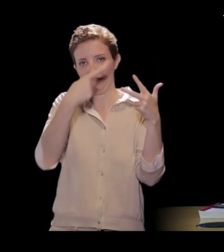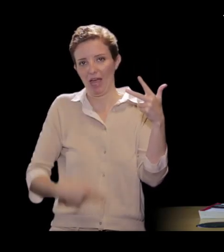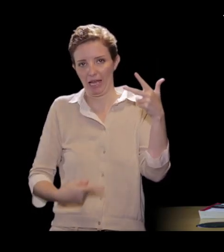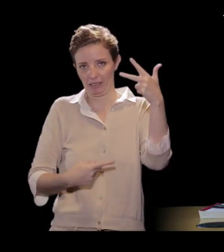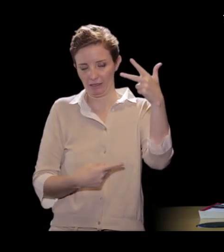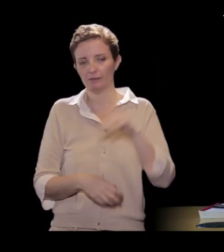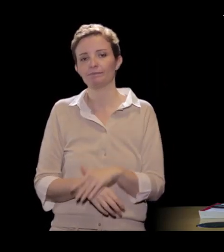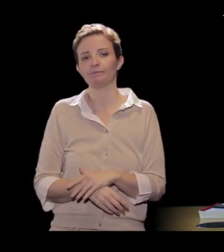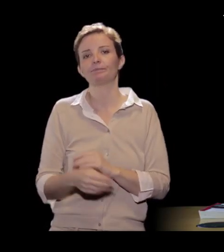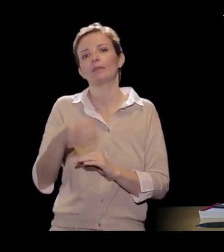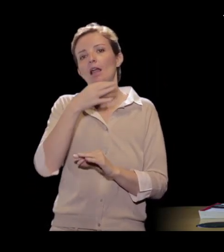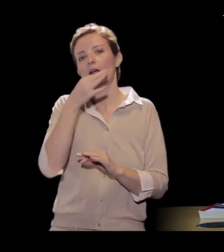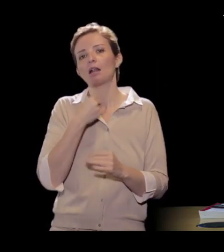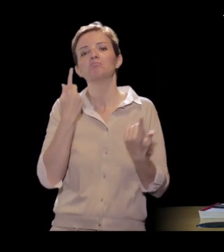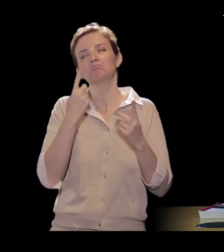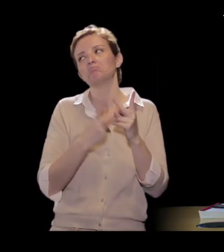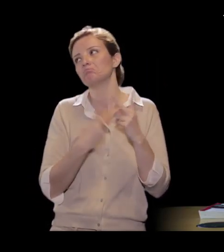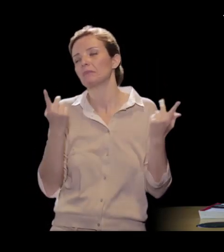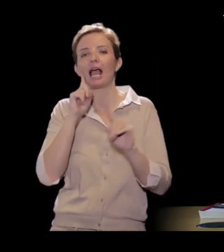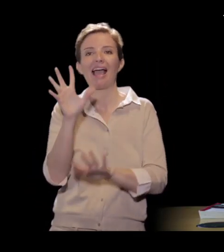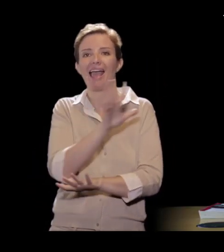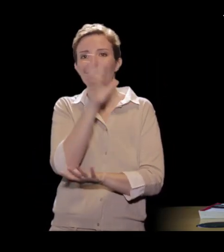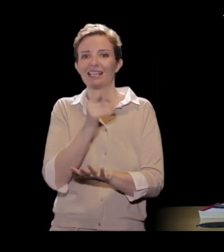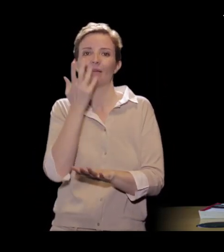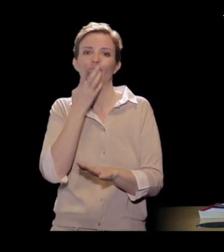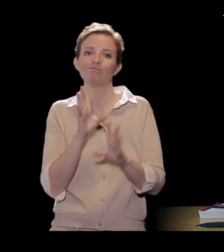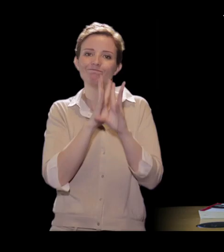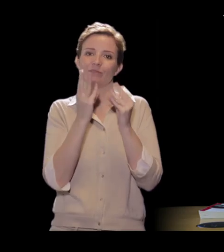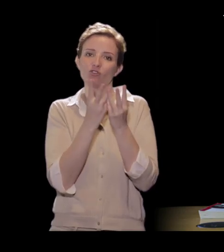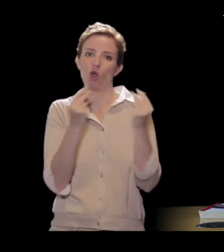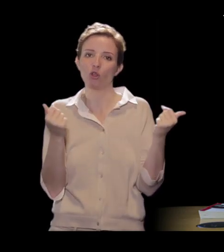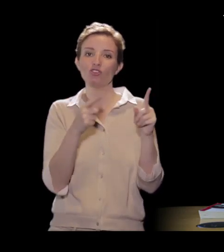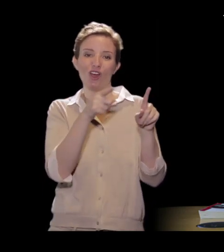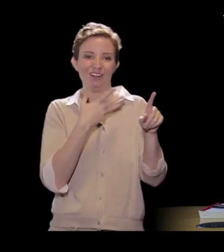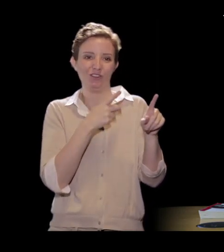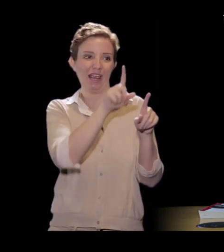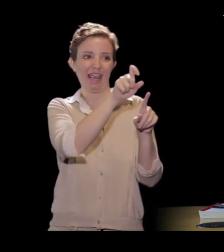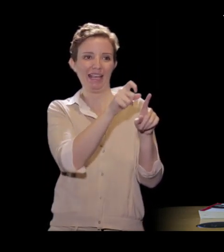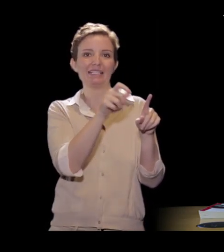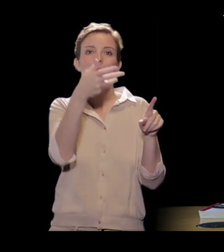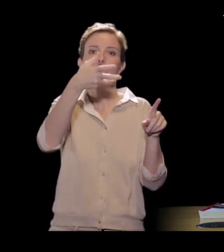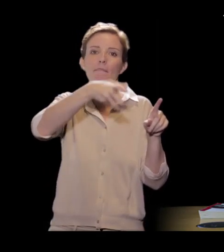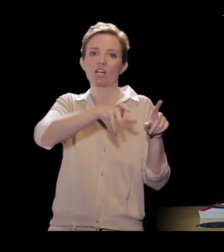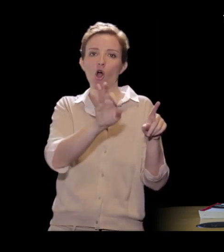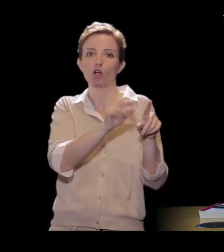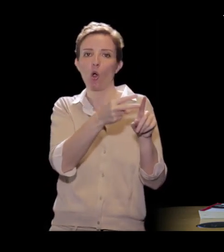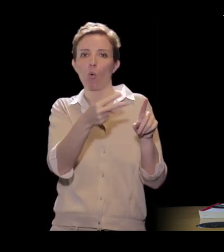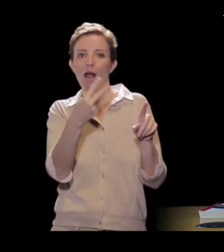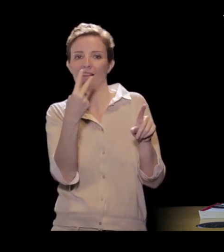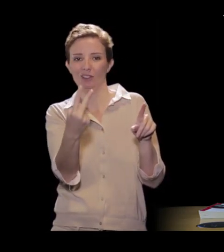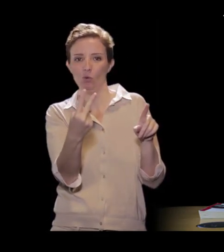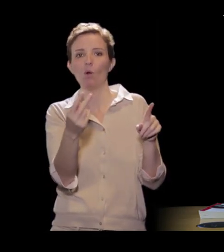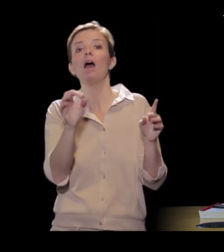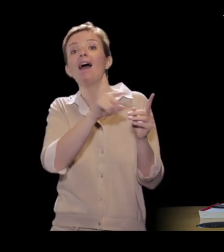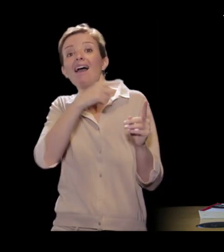di poter rappresentare insieme delle soluzioni caratterizzato da ics minore o uguale d2x maggiore di 3